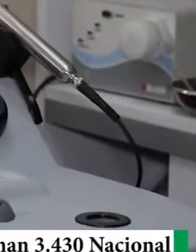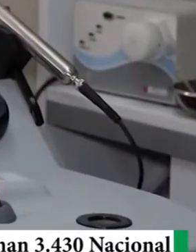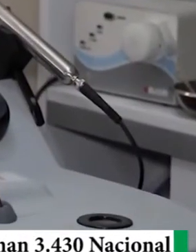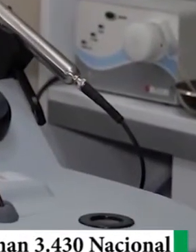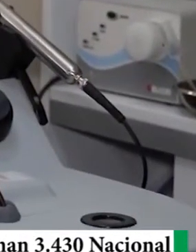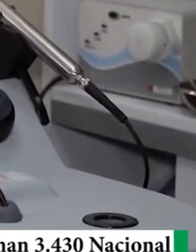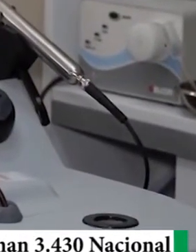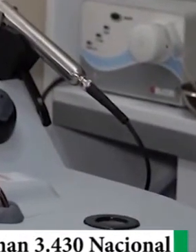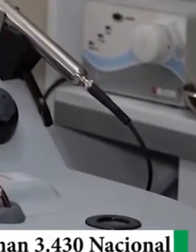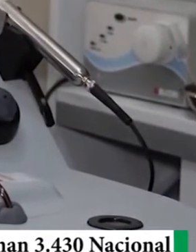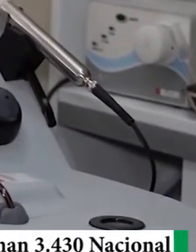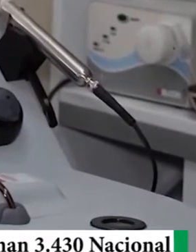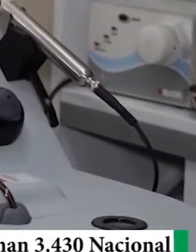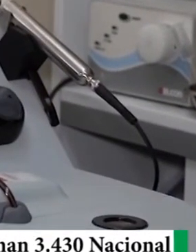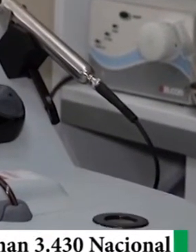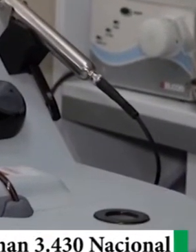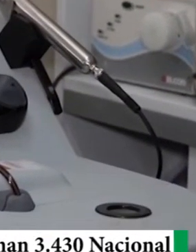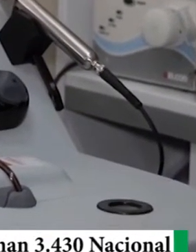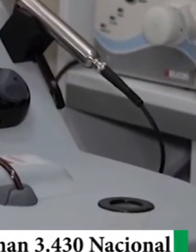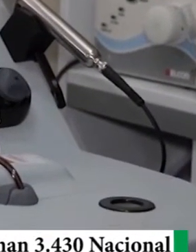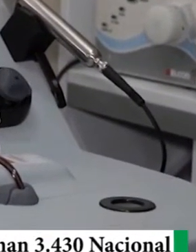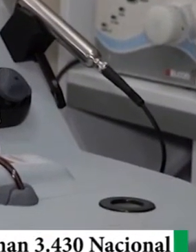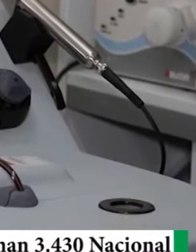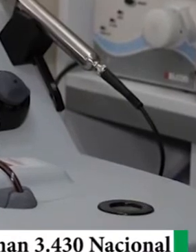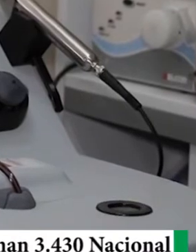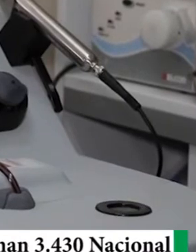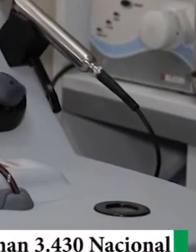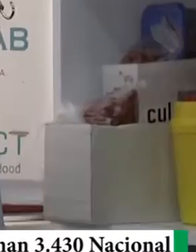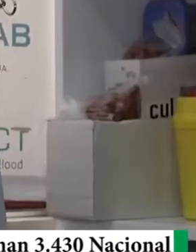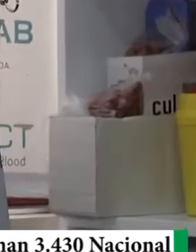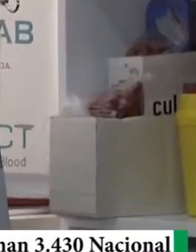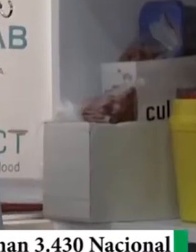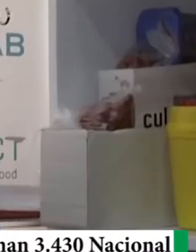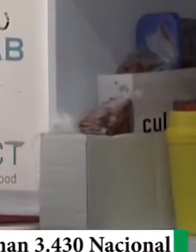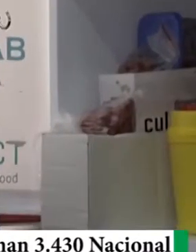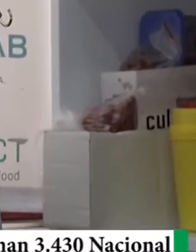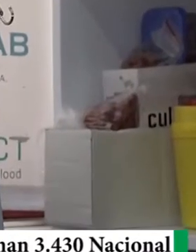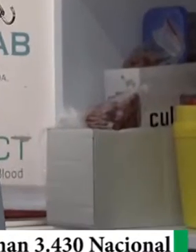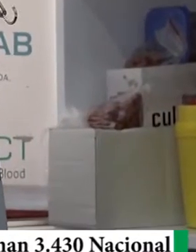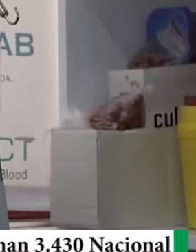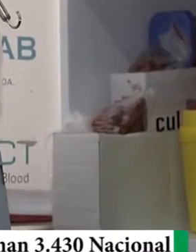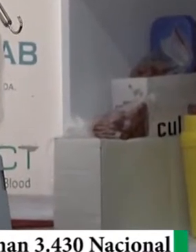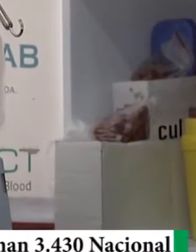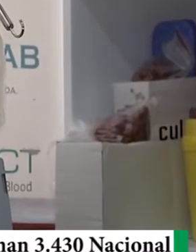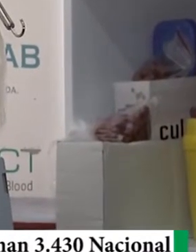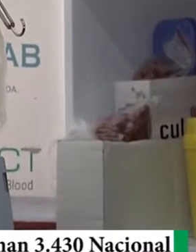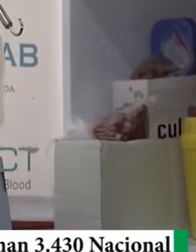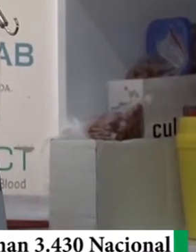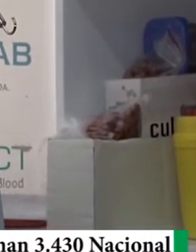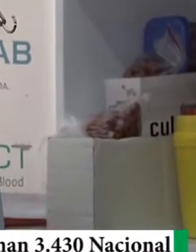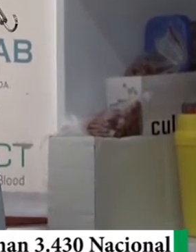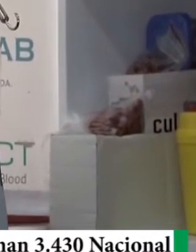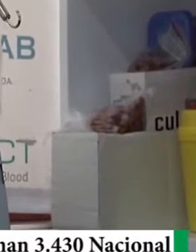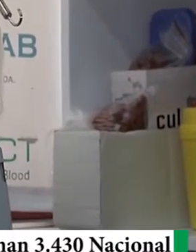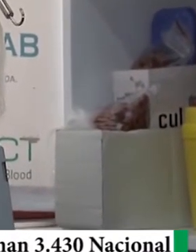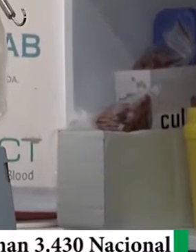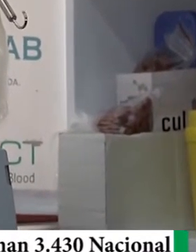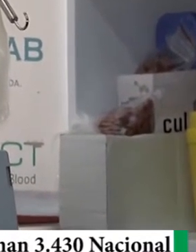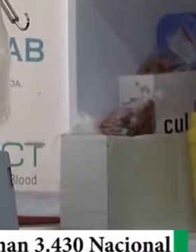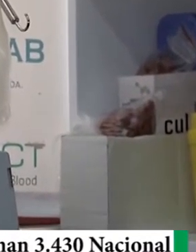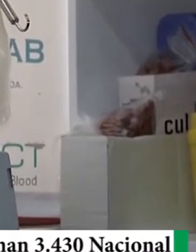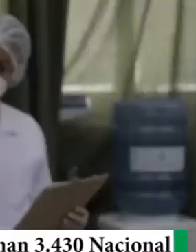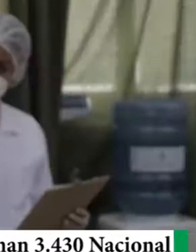santacruz lamentablemente solamente acá y este equipo y es único luego en cochabamba y la paz